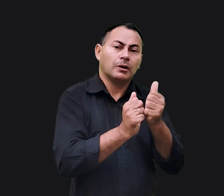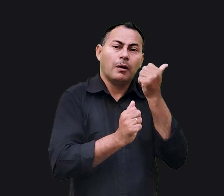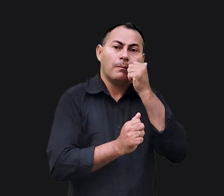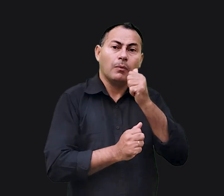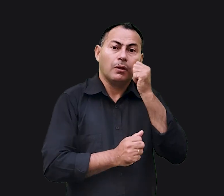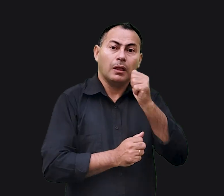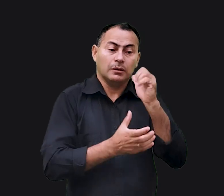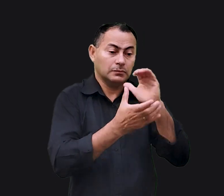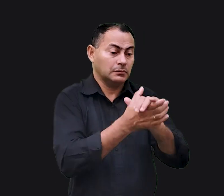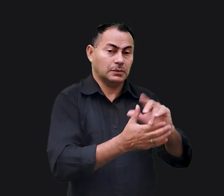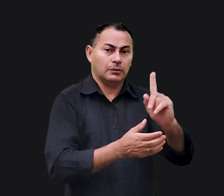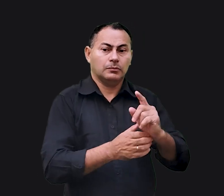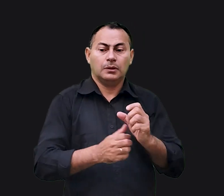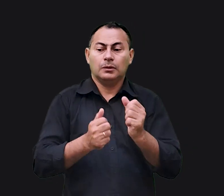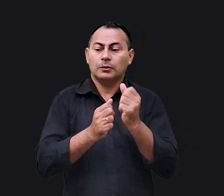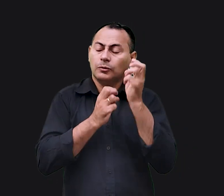mulheres, mas dormiam com os porcos.